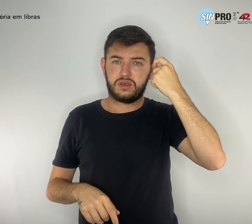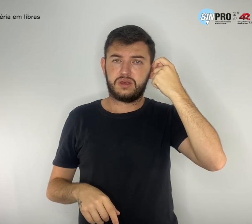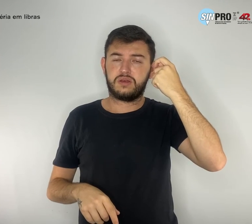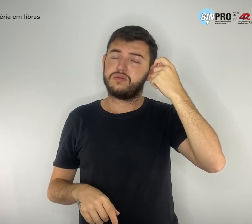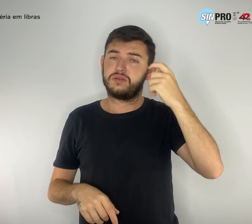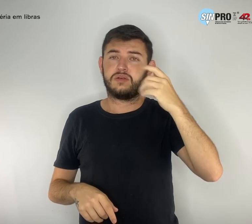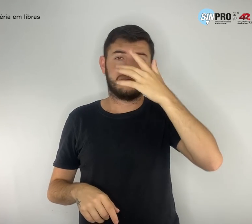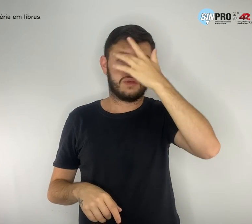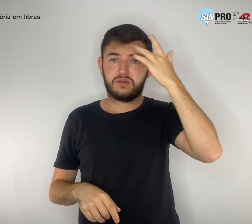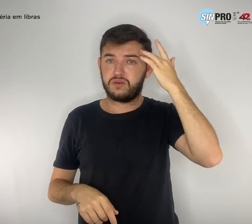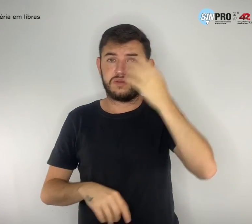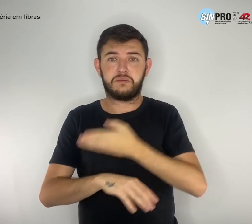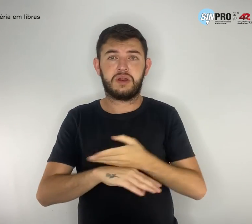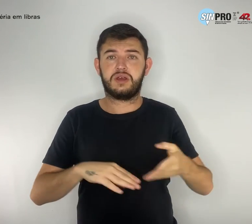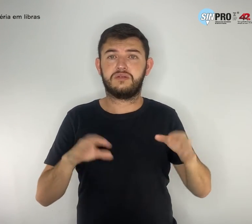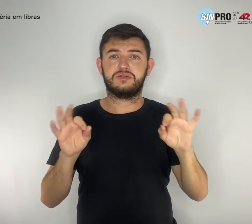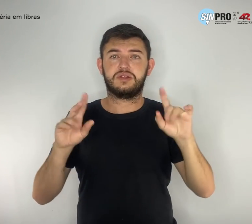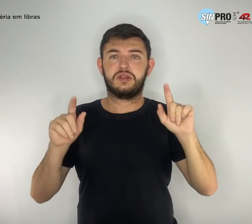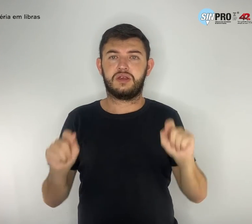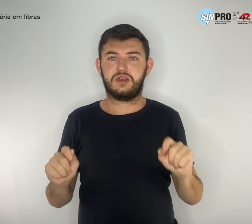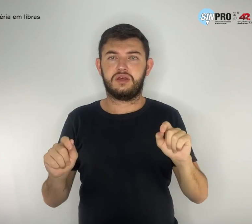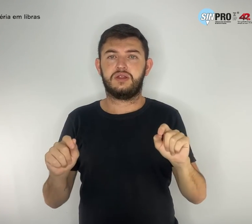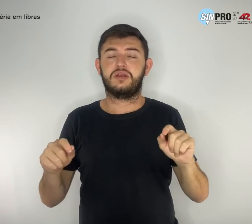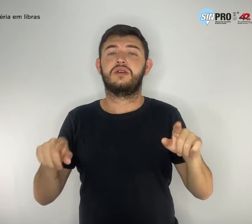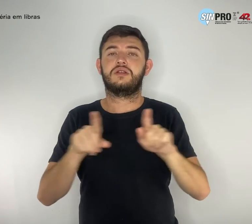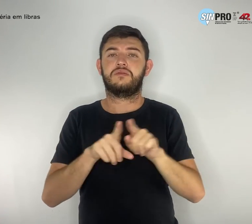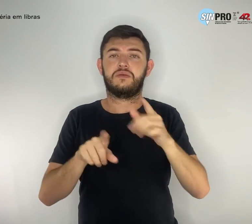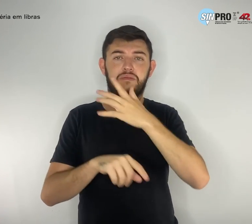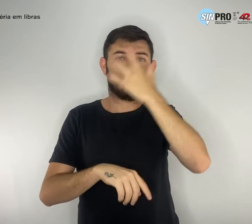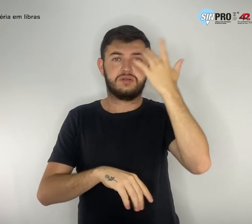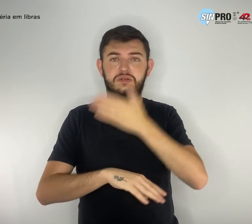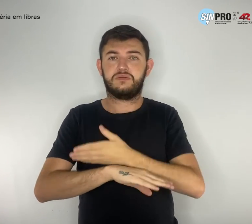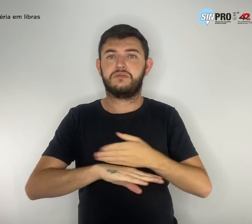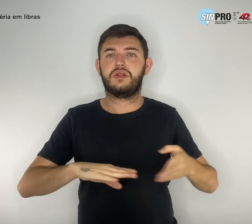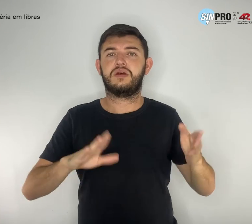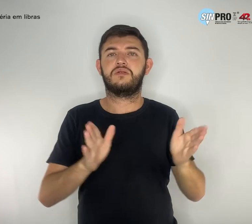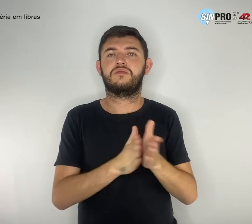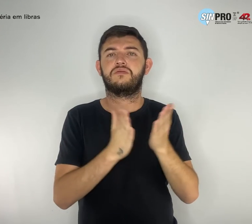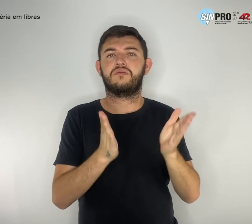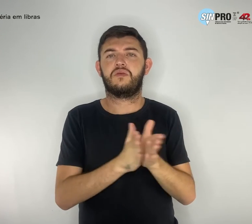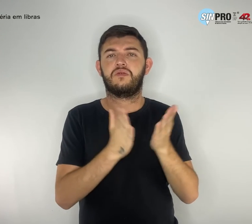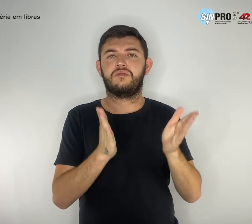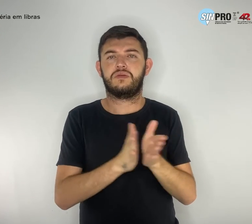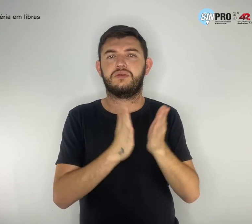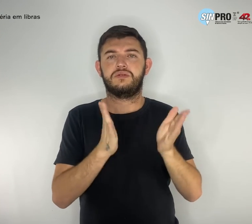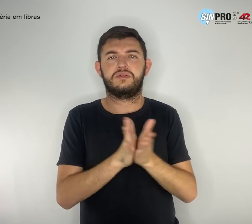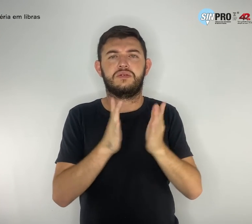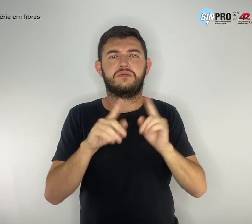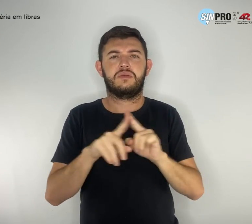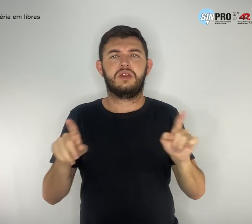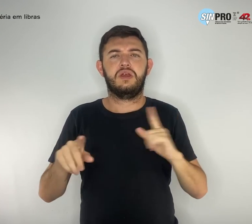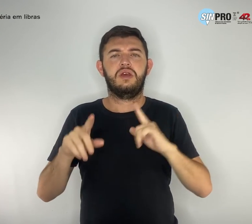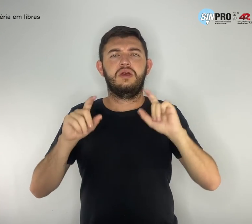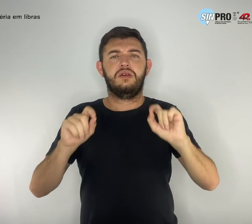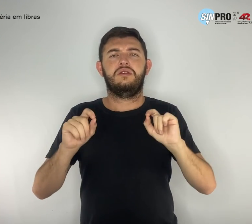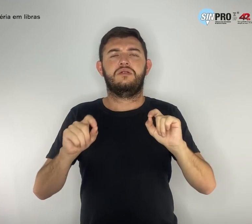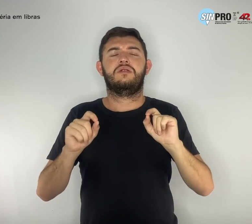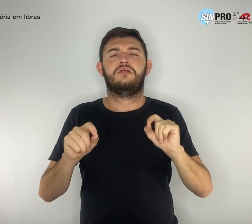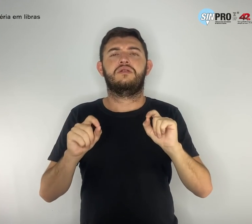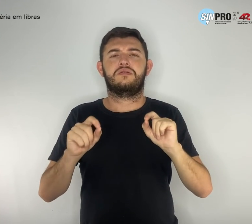brancas e brancos, todos pobres. Uma perversa escala de valores sociais,